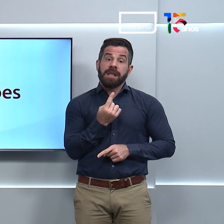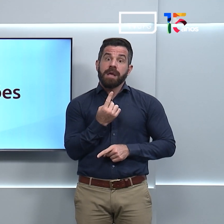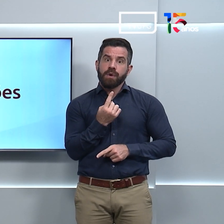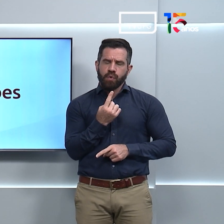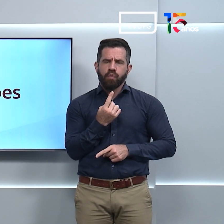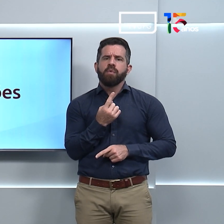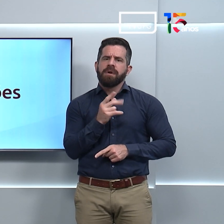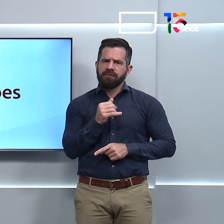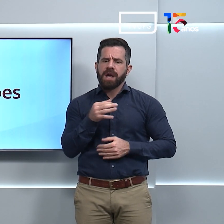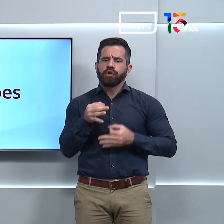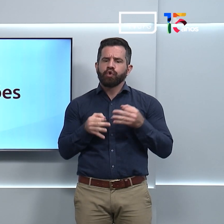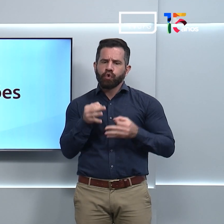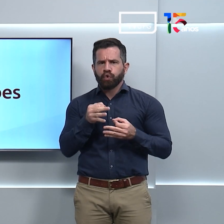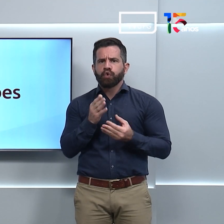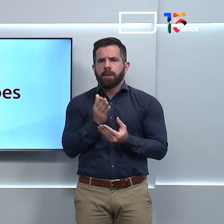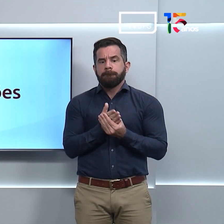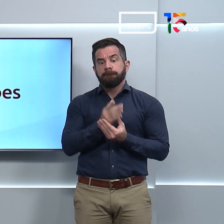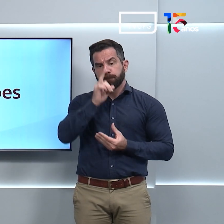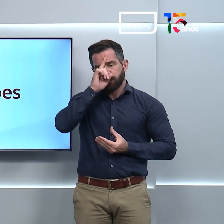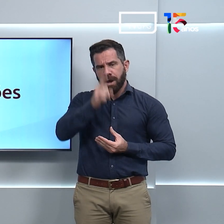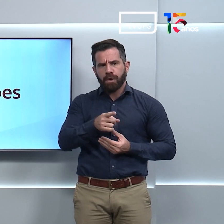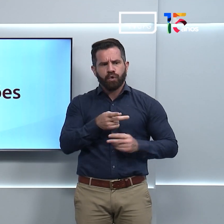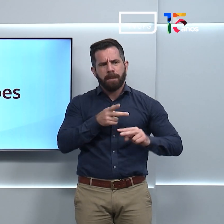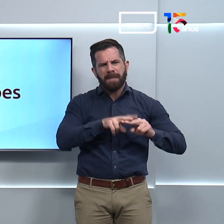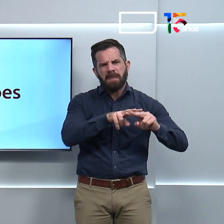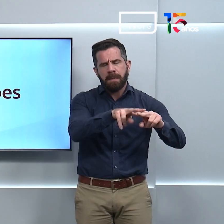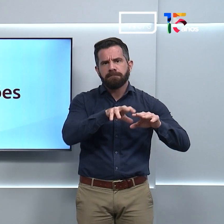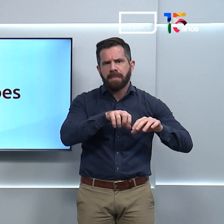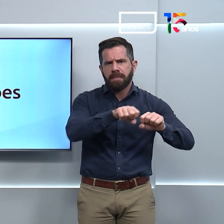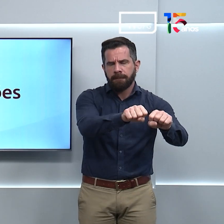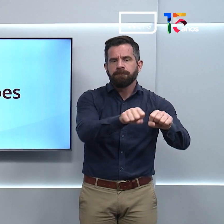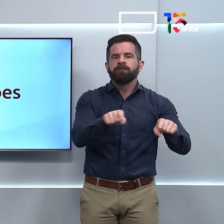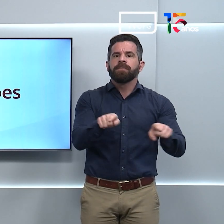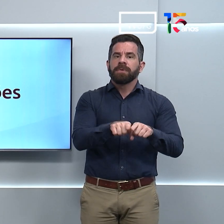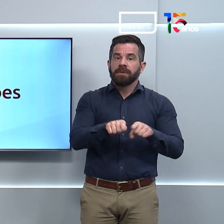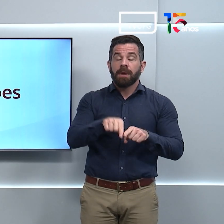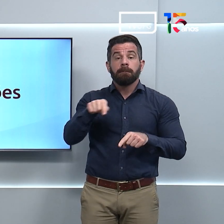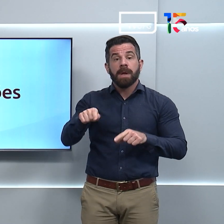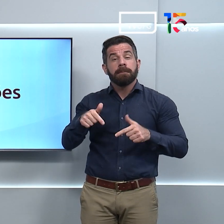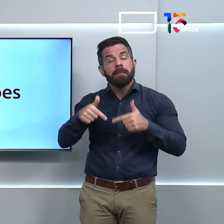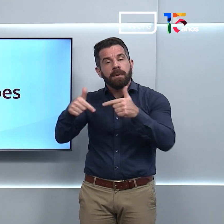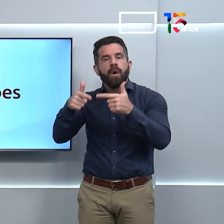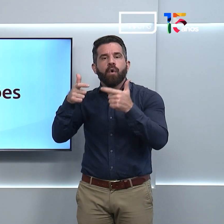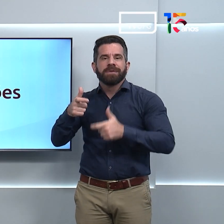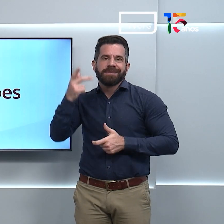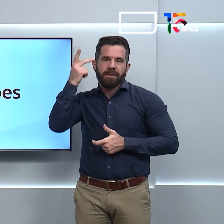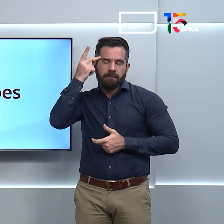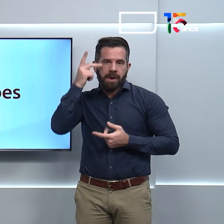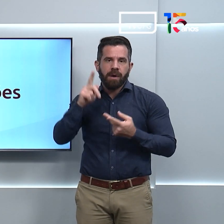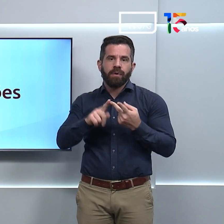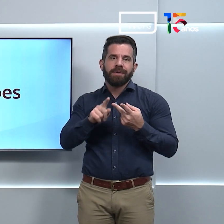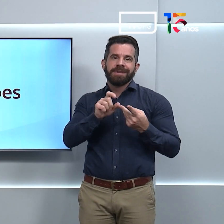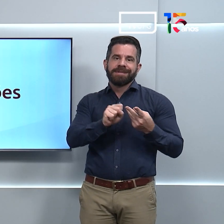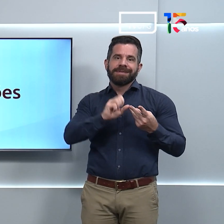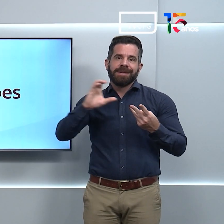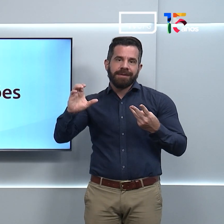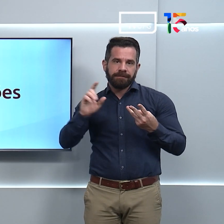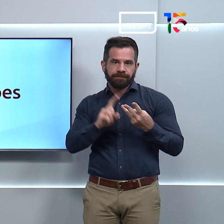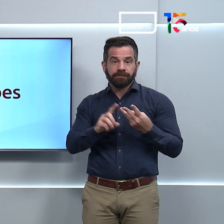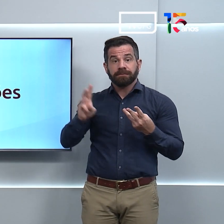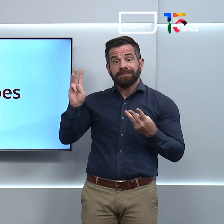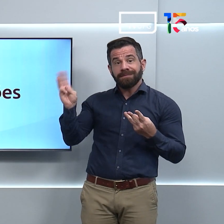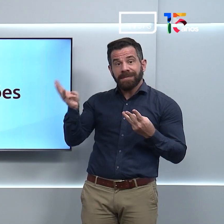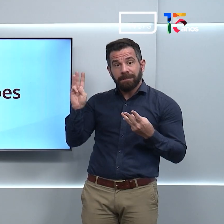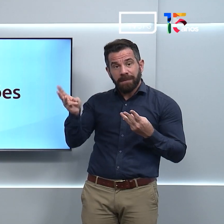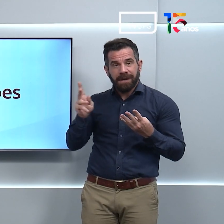mandados judiciais. Além do estado de Goiás, a ação também ocorre em São Paulo, Santa Catarina,